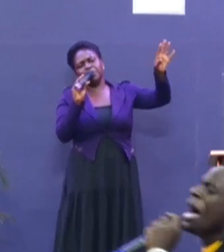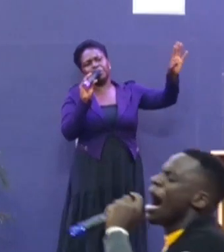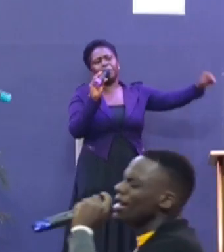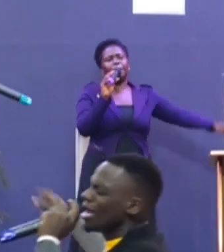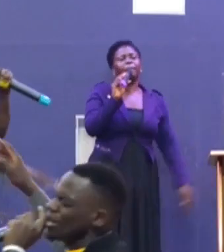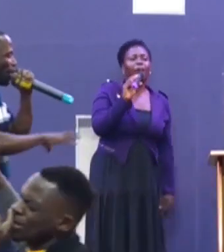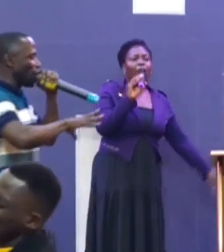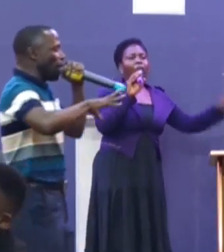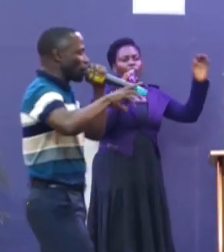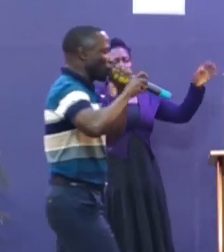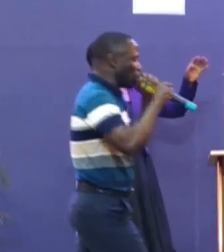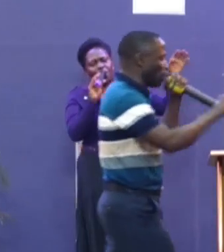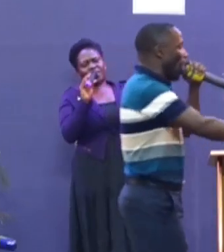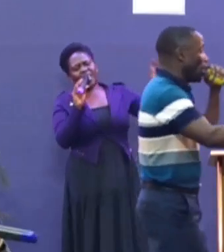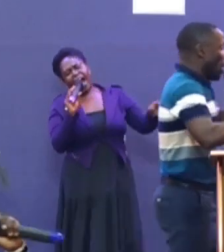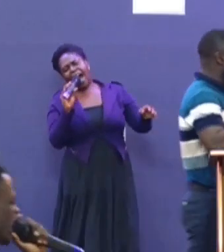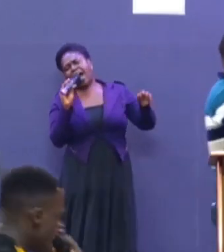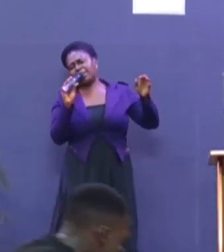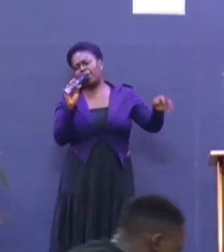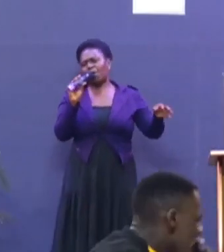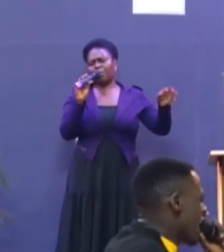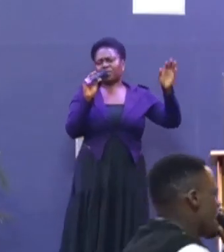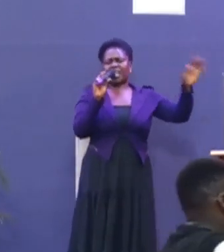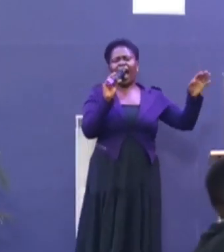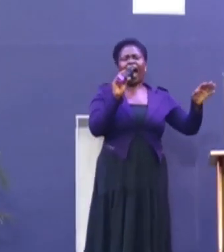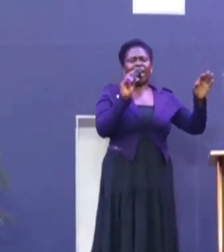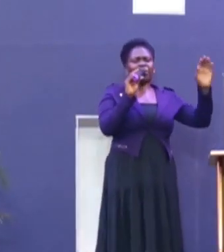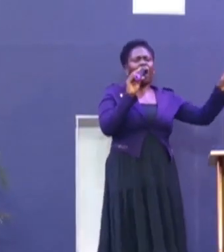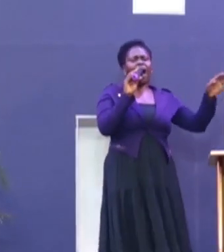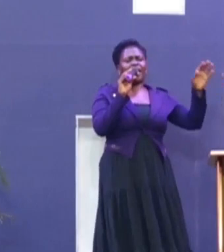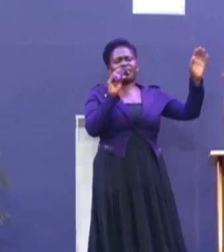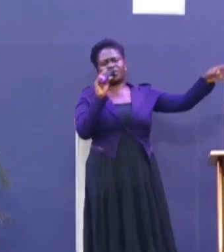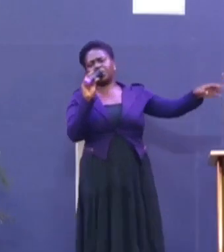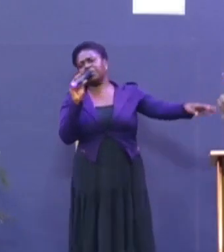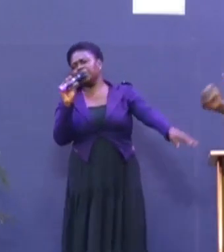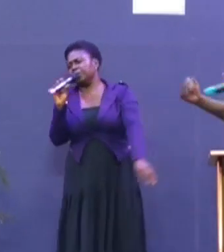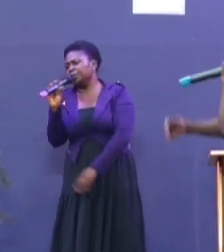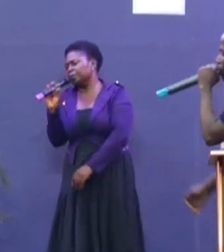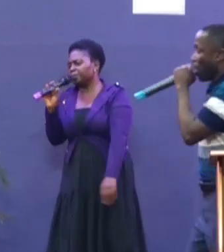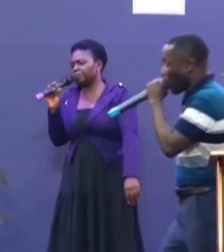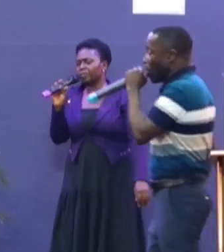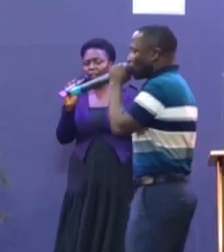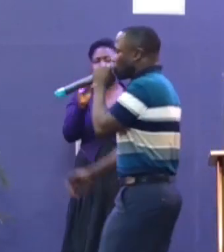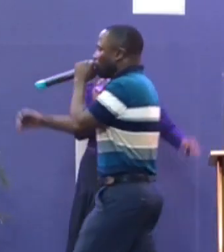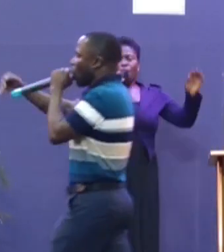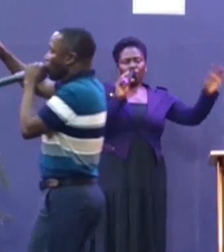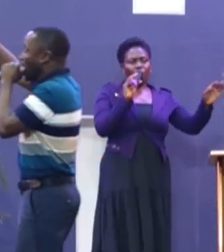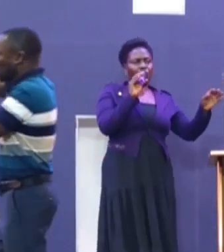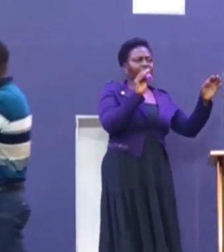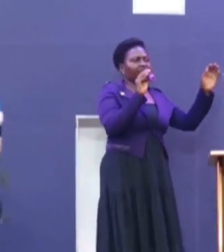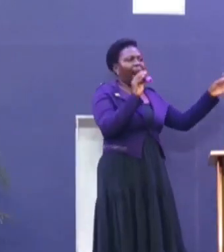feji no kolimo. Amabate maasiniwa. Emyo timanga jarubiwa. Uli nyeye yeso mwana wakatona mulamu.